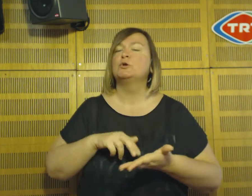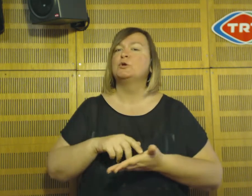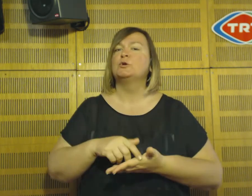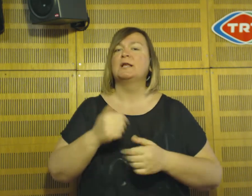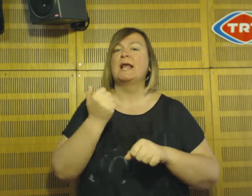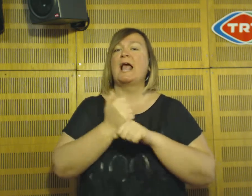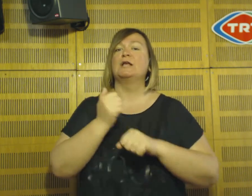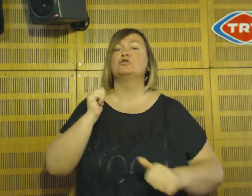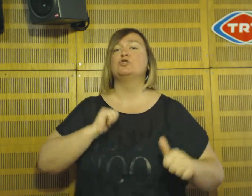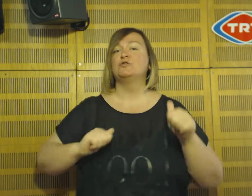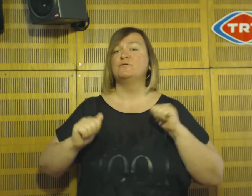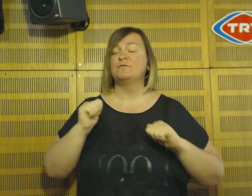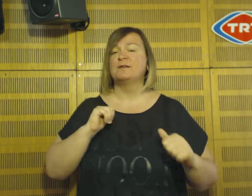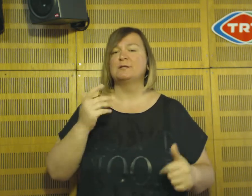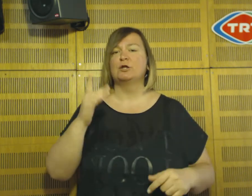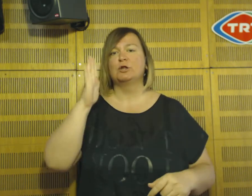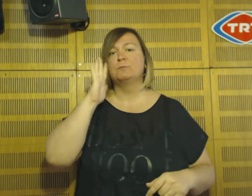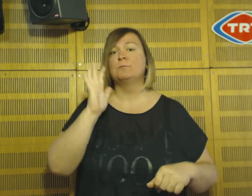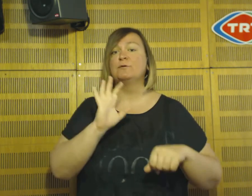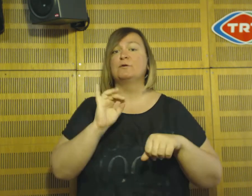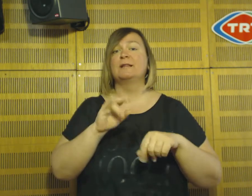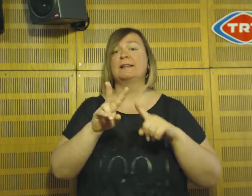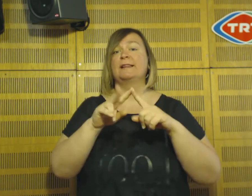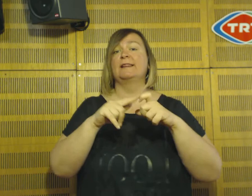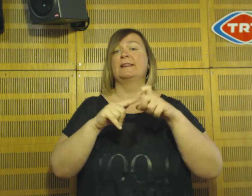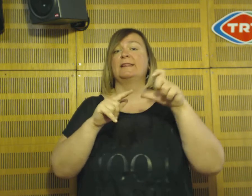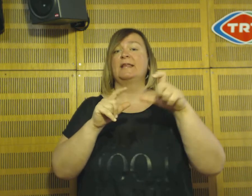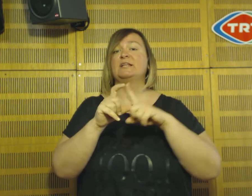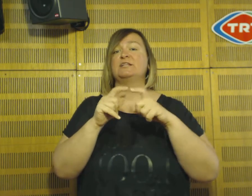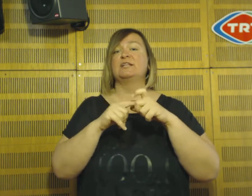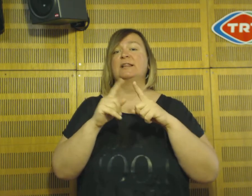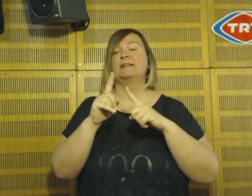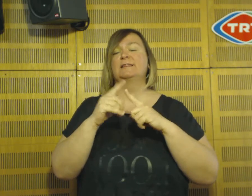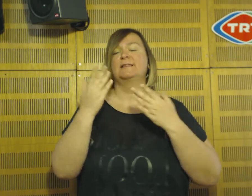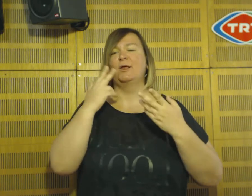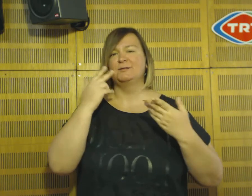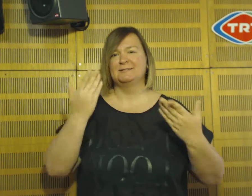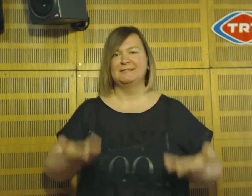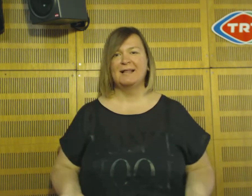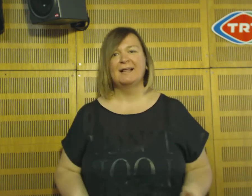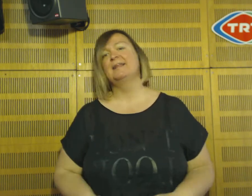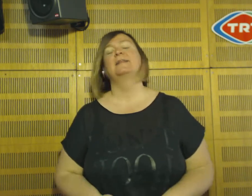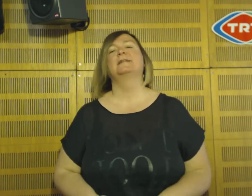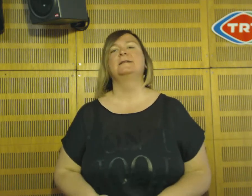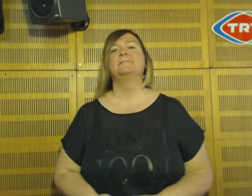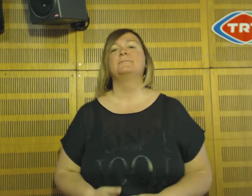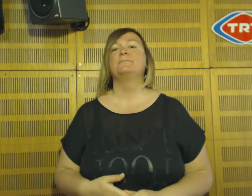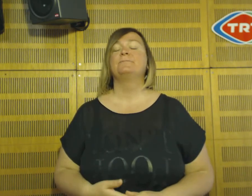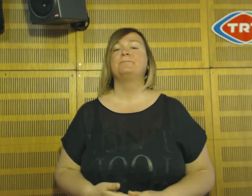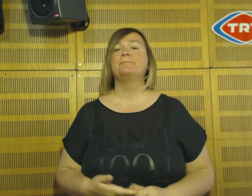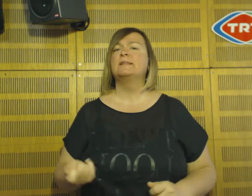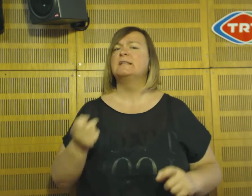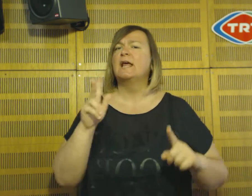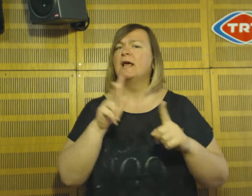Gazi Üniversitesi'nden Doçent Doktor Sayın Necdet Karası, hoş geldiniz stüdyomuza. Siz de. İşe Katıl Hayata